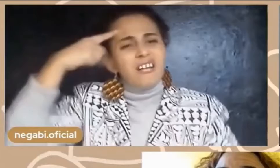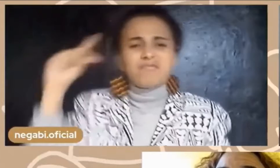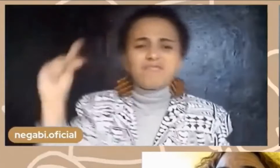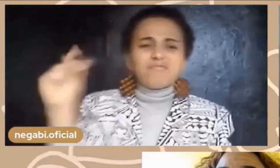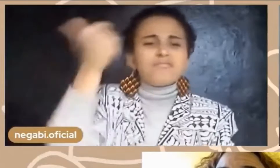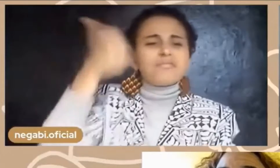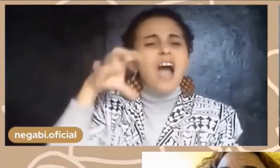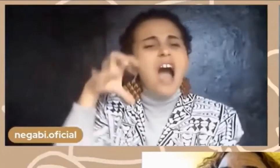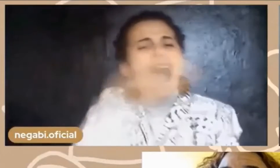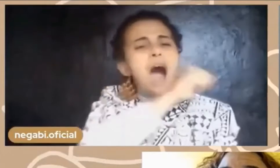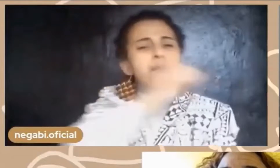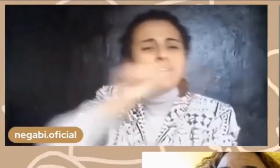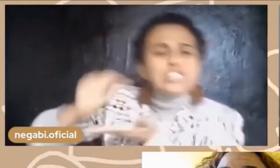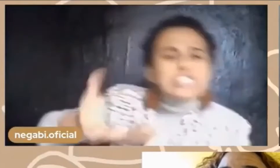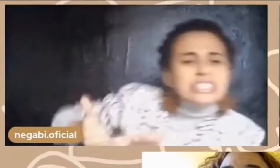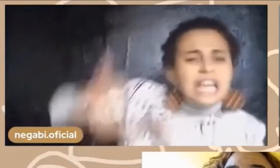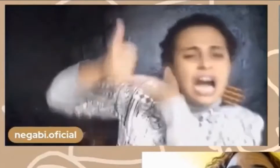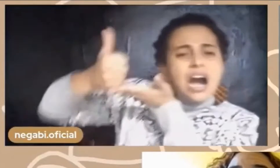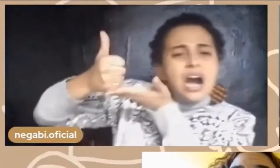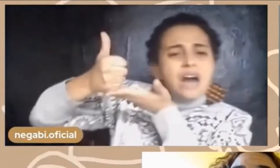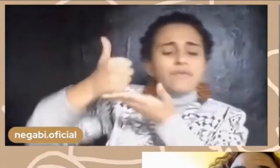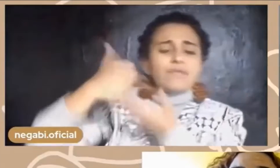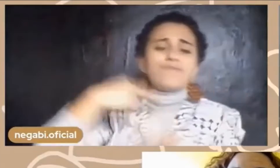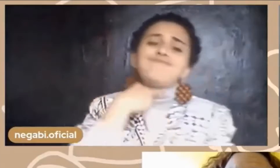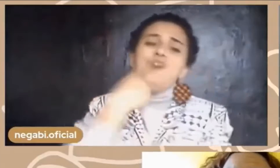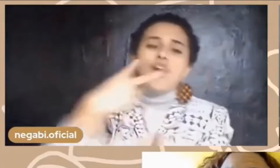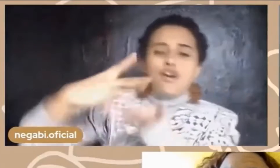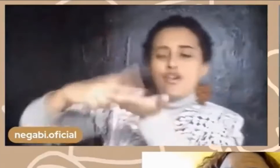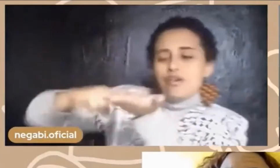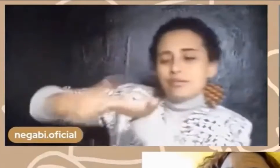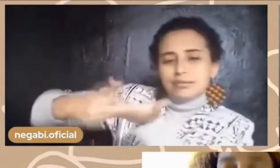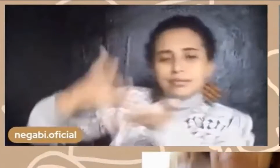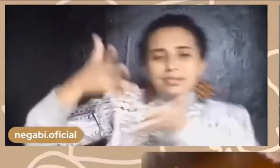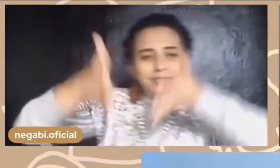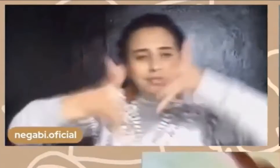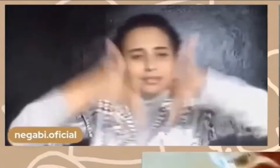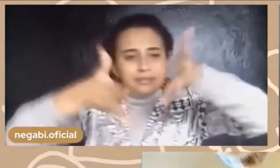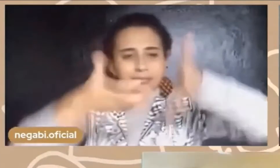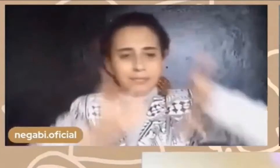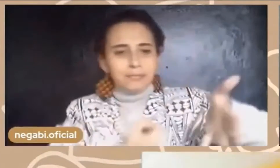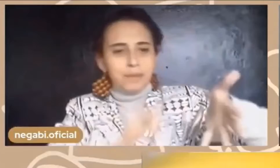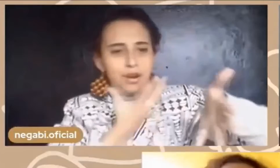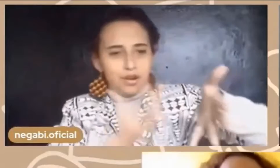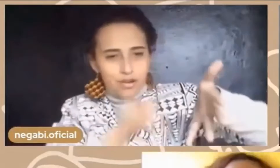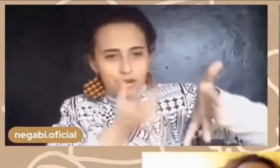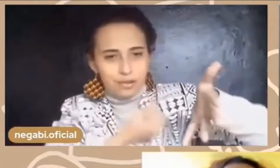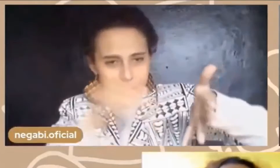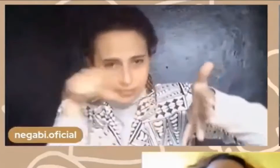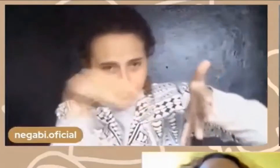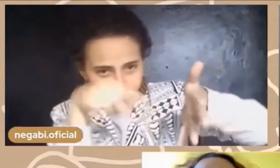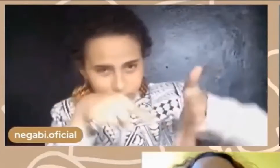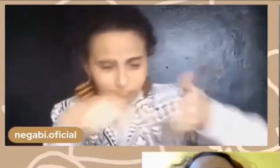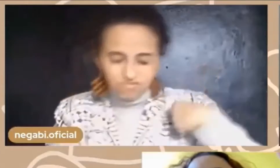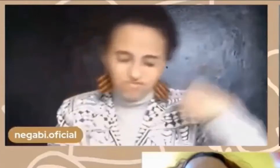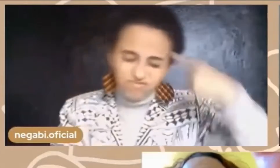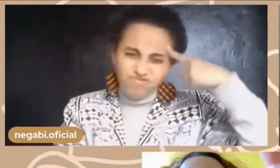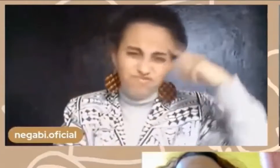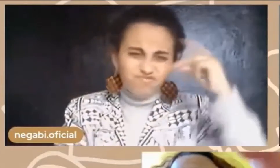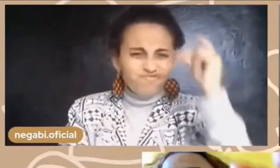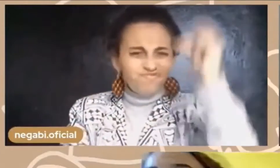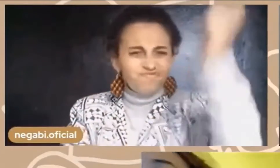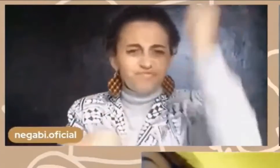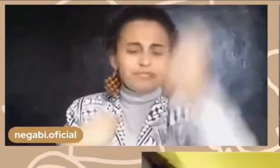né? E isso me causou uma ansiedade, uma angústia, até que eu pensei, nossa, é melhor ter um apoio desse rapaz